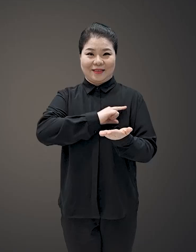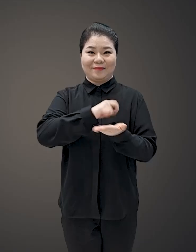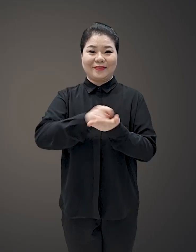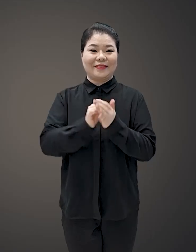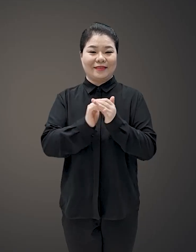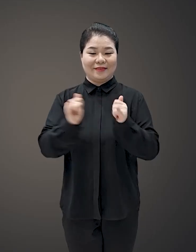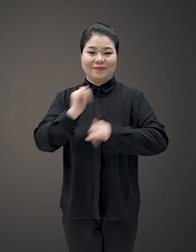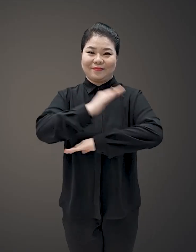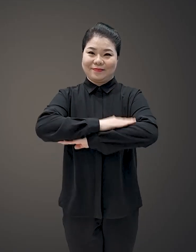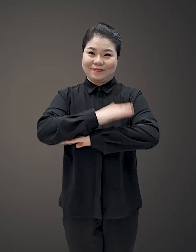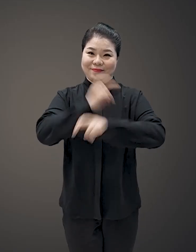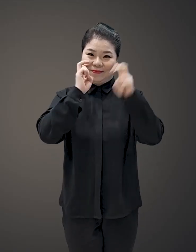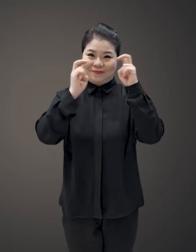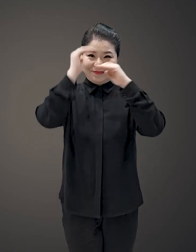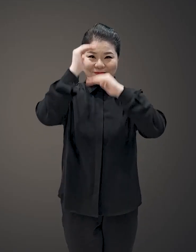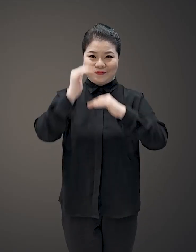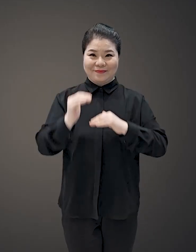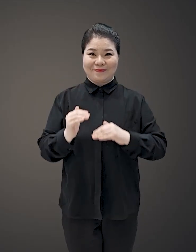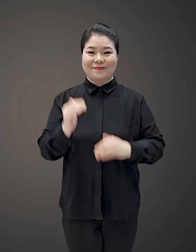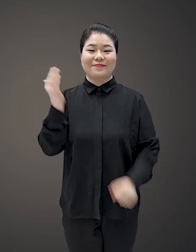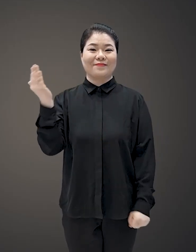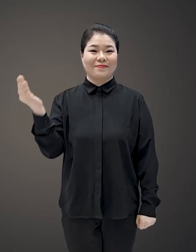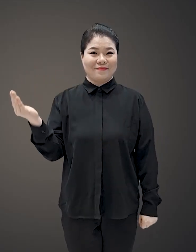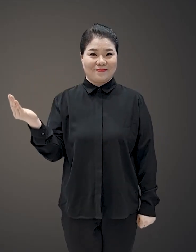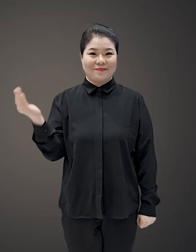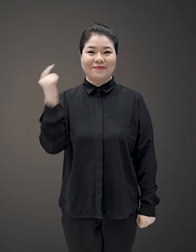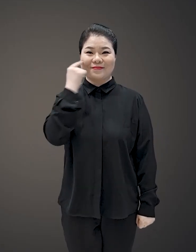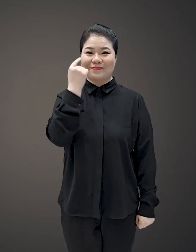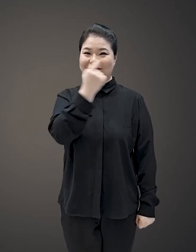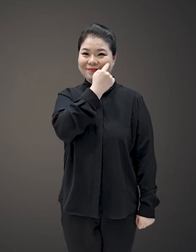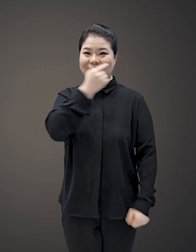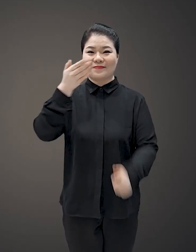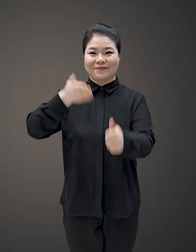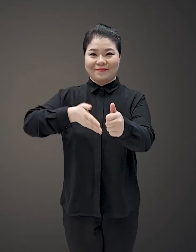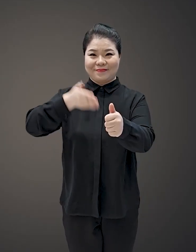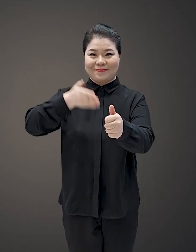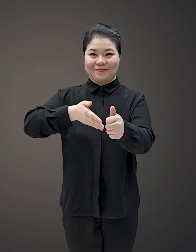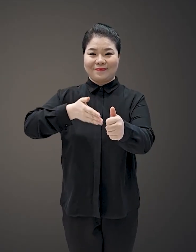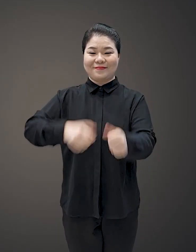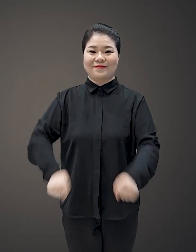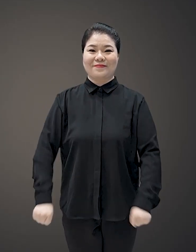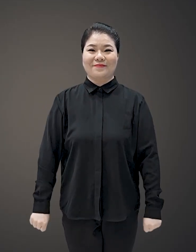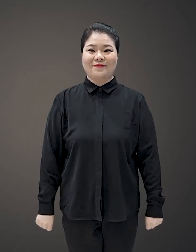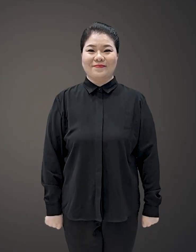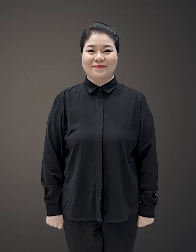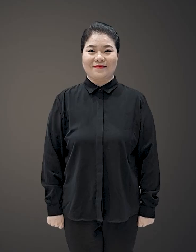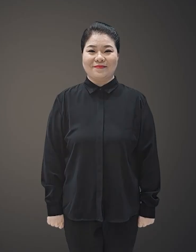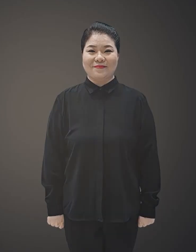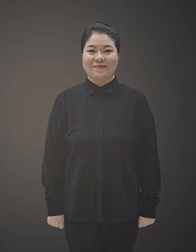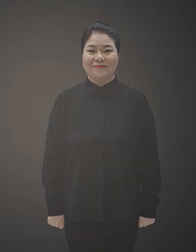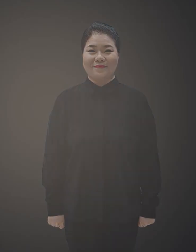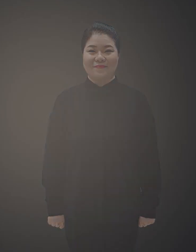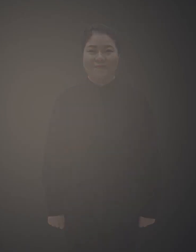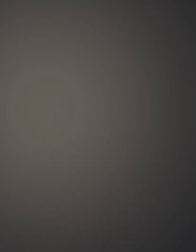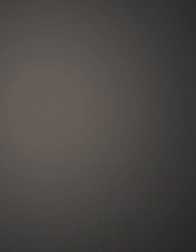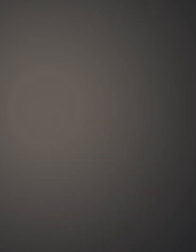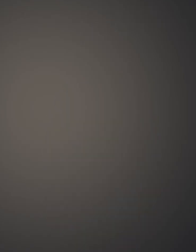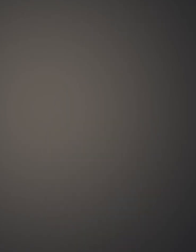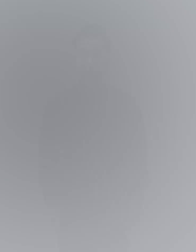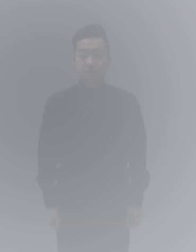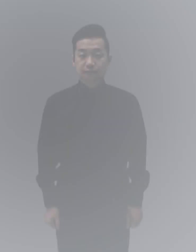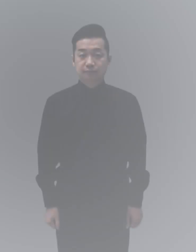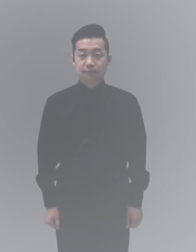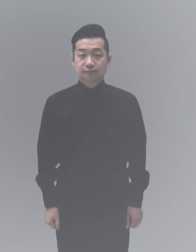도서명, 미국에서 살기로 했습니다. 저자 박소나. 출판사 책이라는 신화.